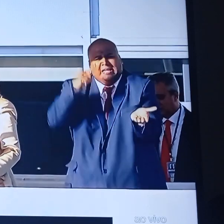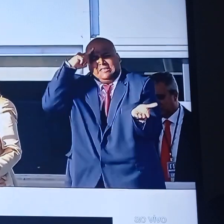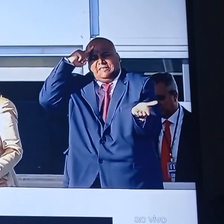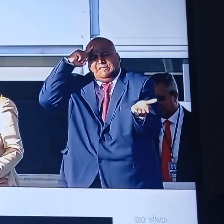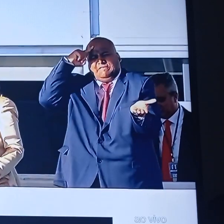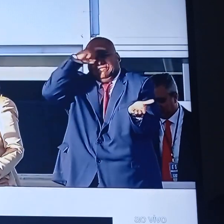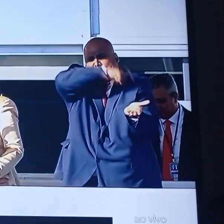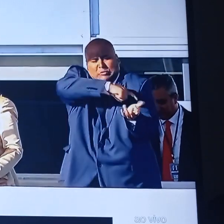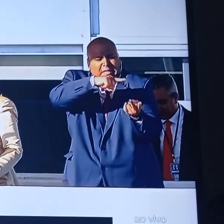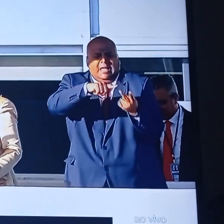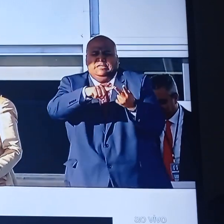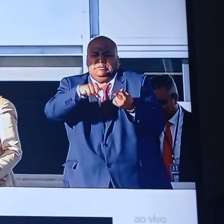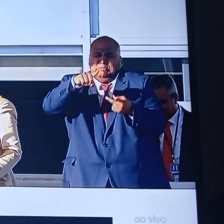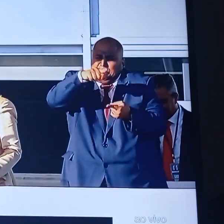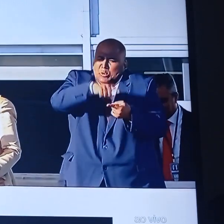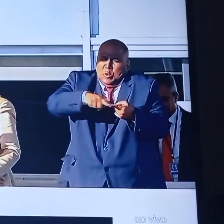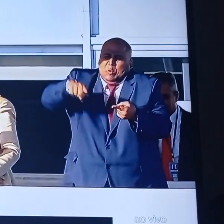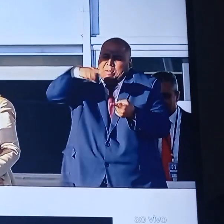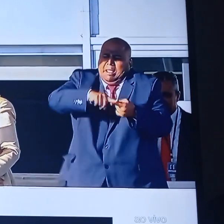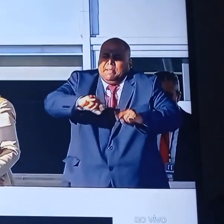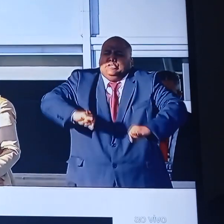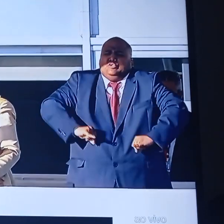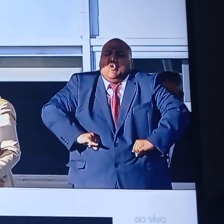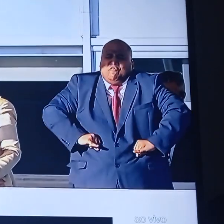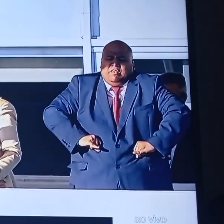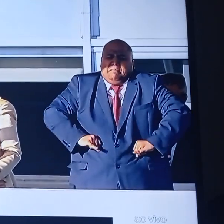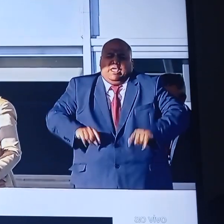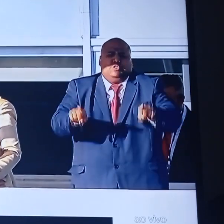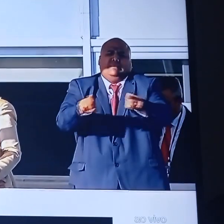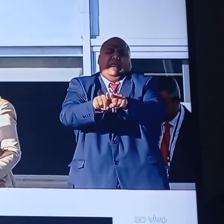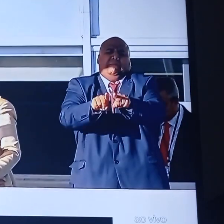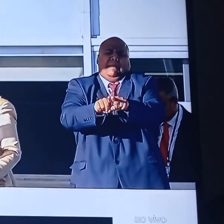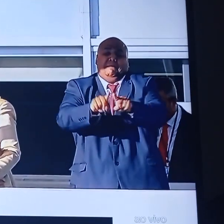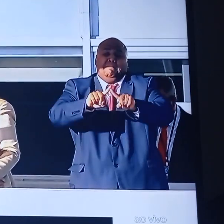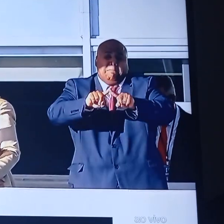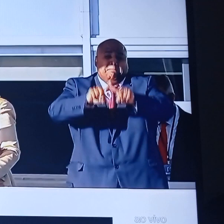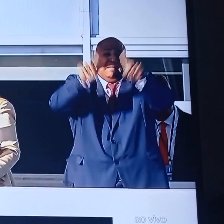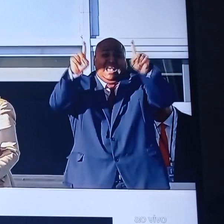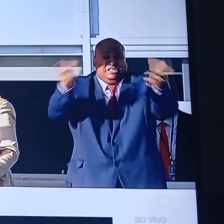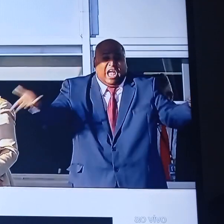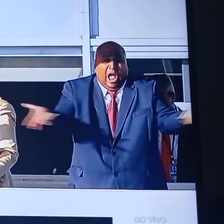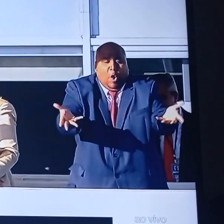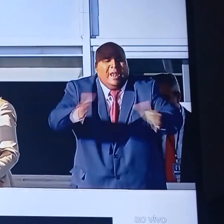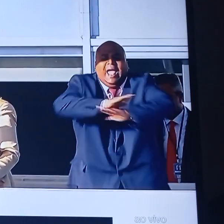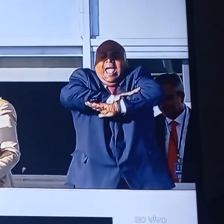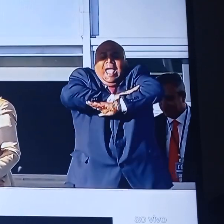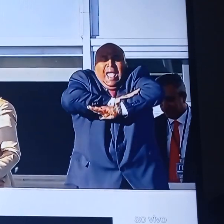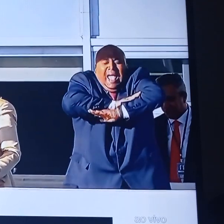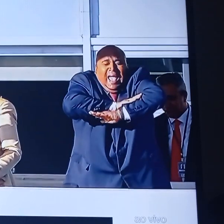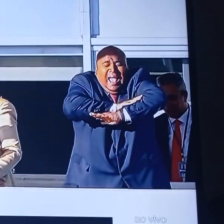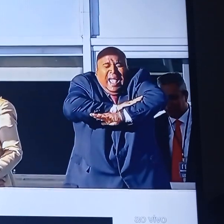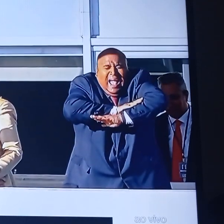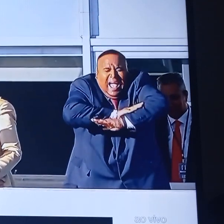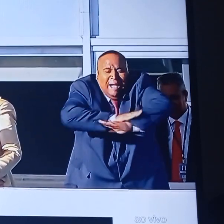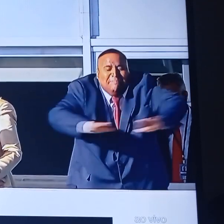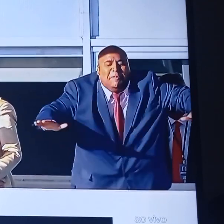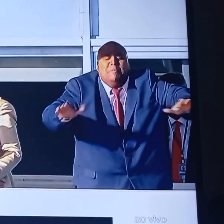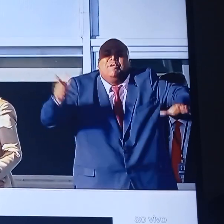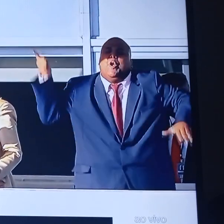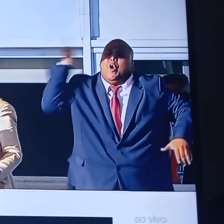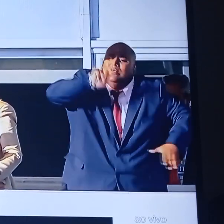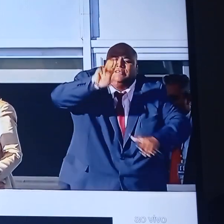de incertezas e de muito sofrimento. Mas esse pesadelo chegou ao fim pelo voto